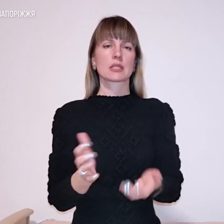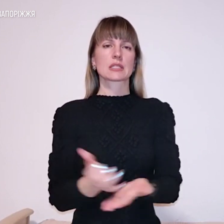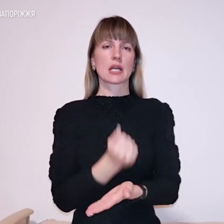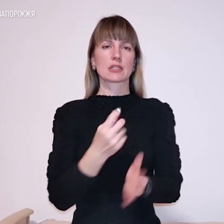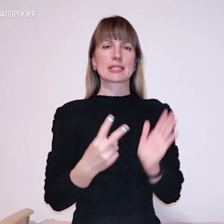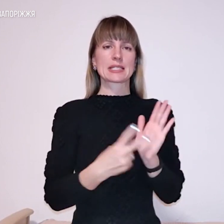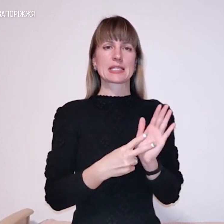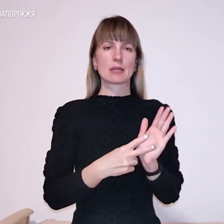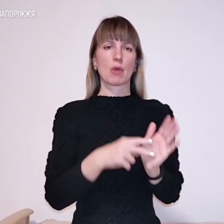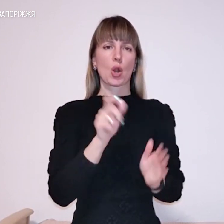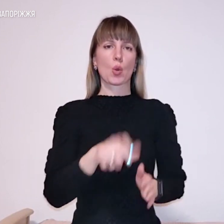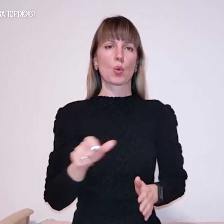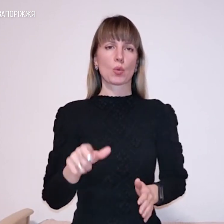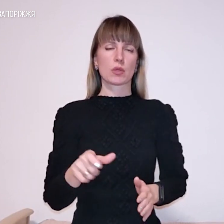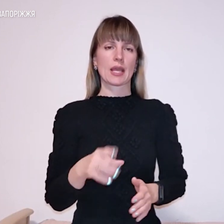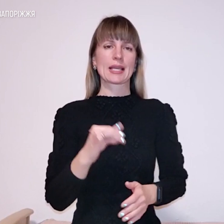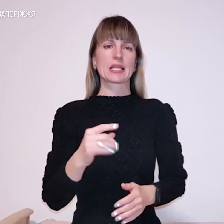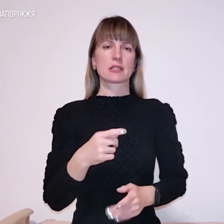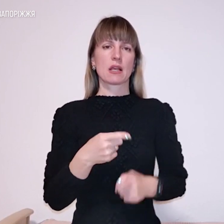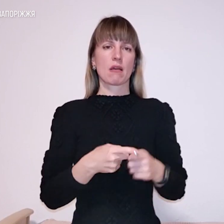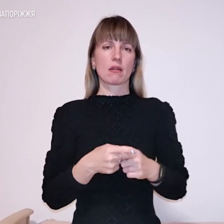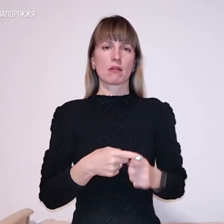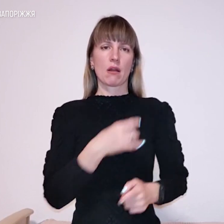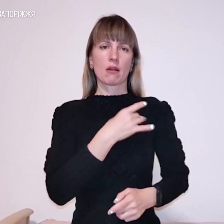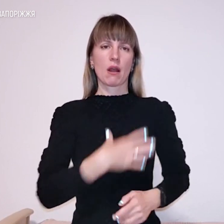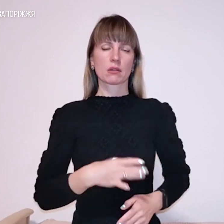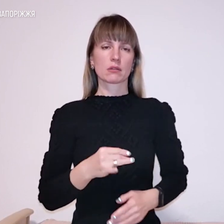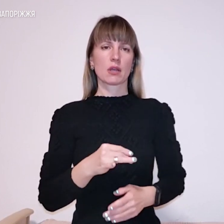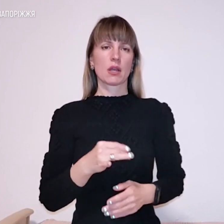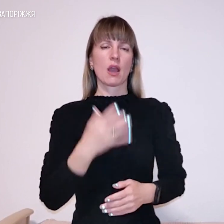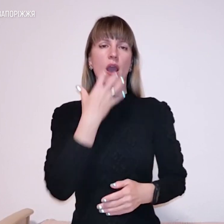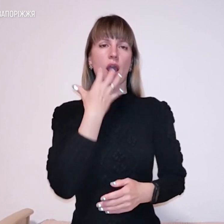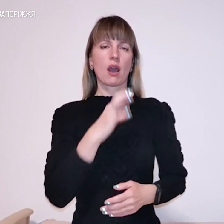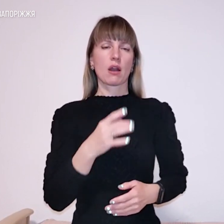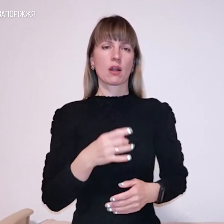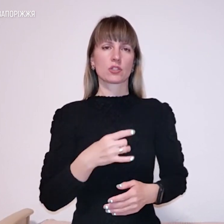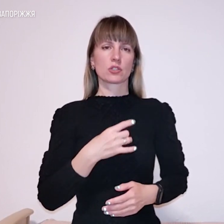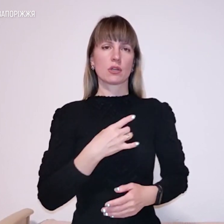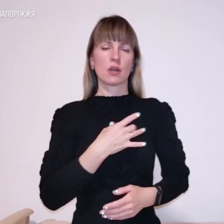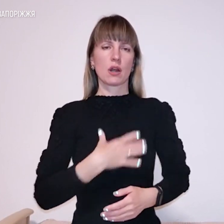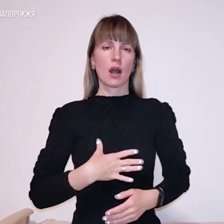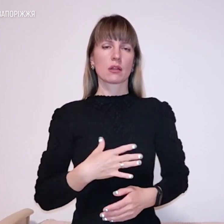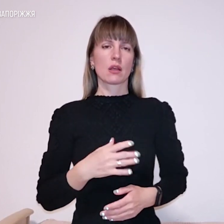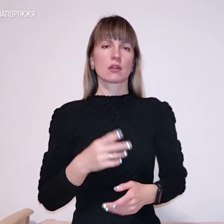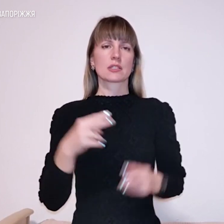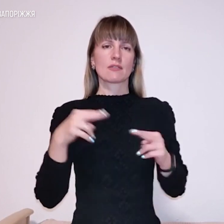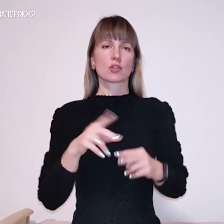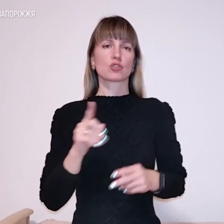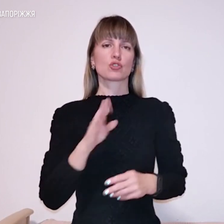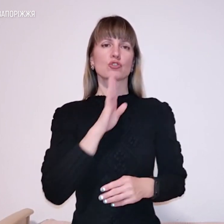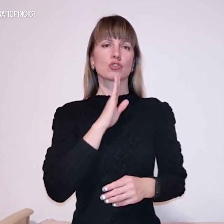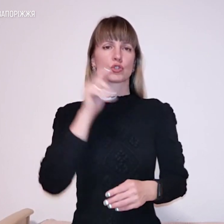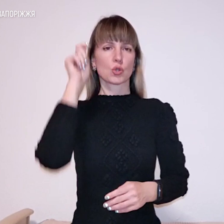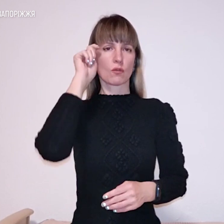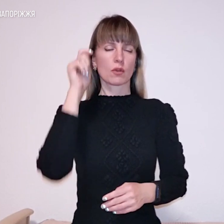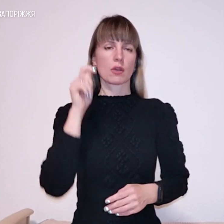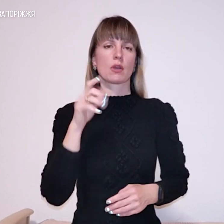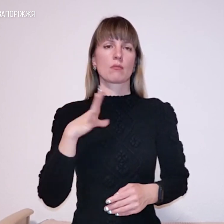із колотими різаними ранами та ушкодженнями термічної дії, що може свідчити про те, що жінки та чоловіки піддавалися